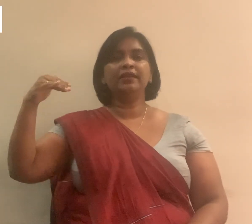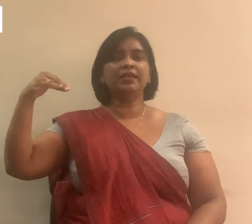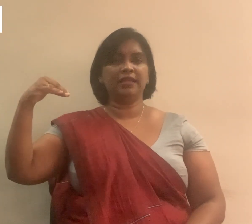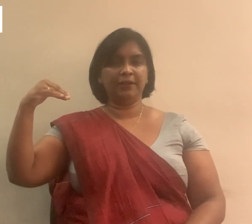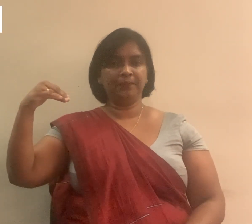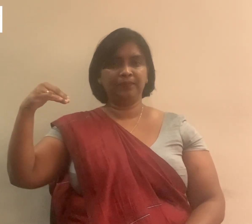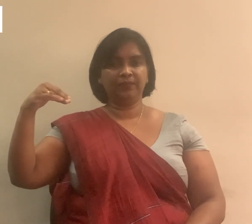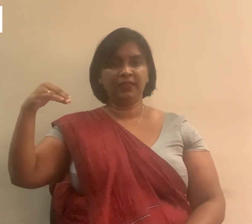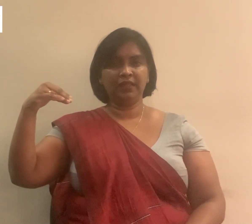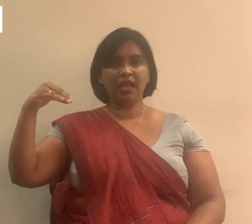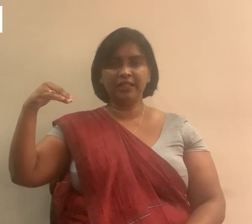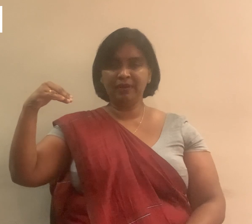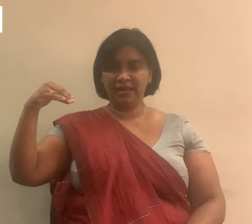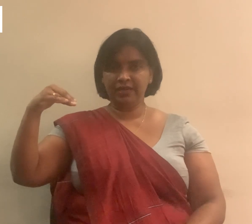පූර්ණි. අයිත් බලන්න.